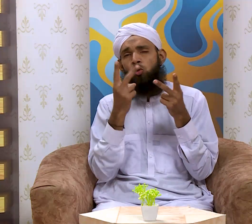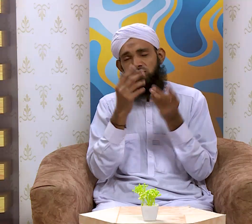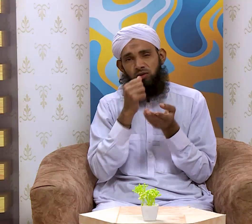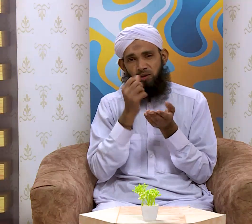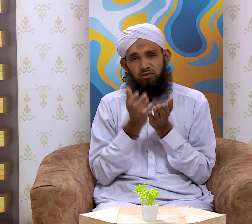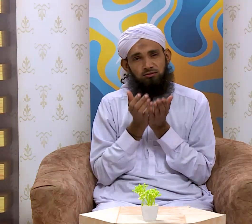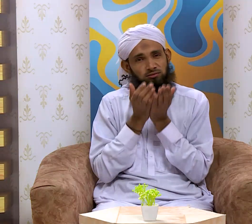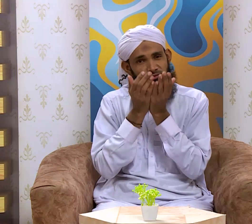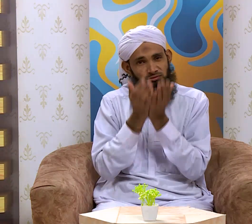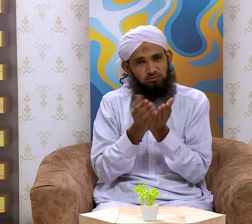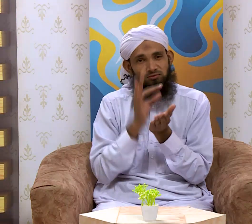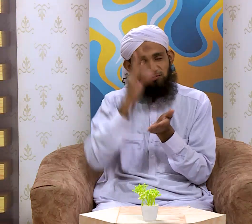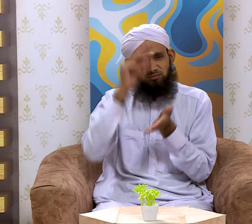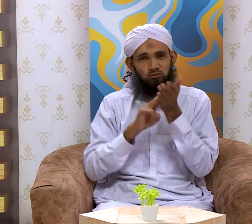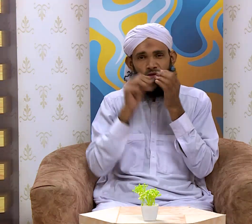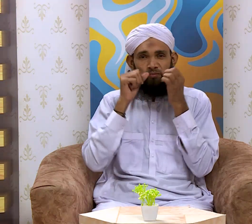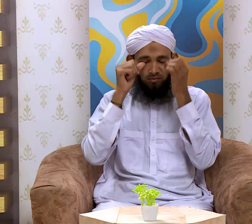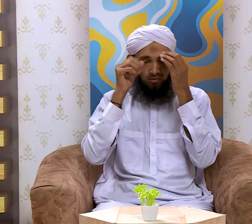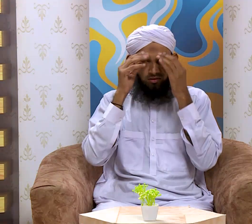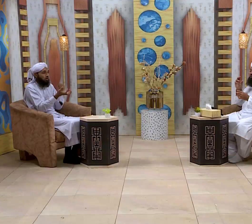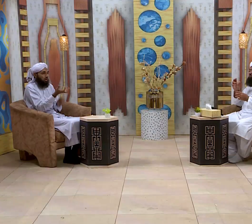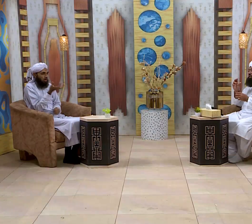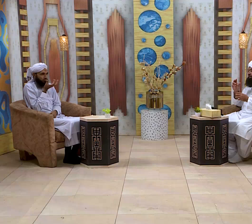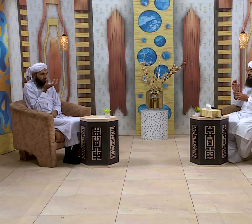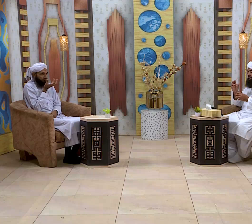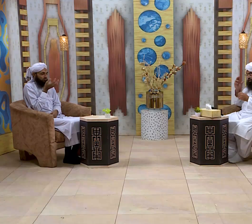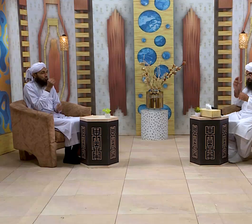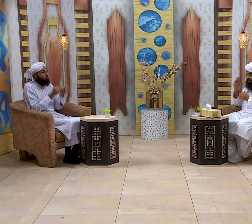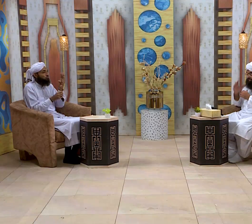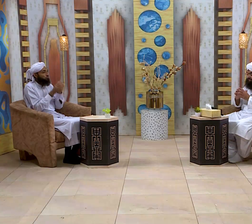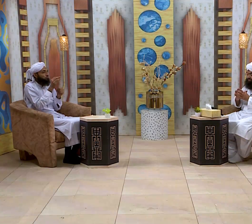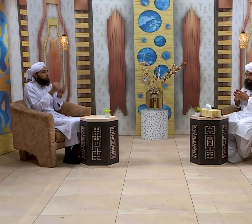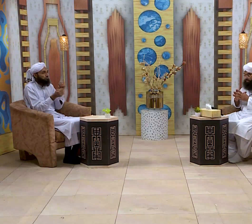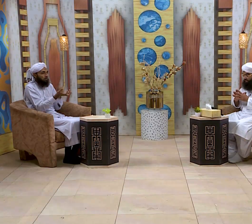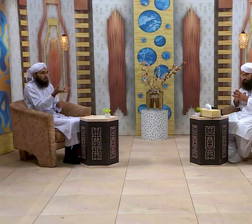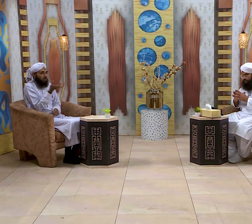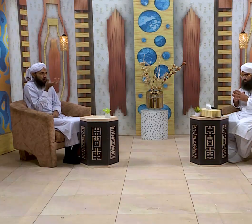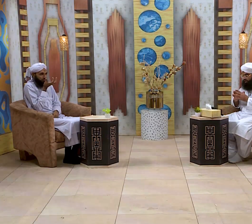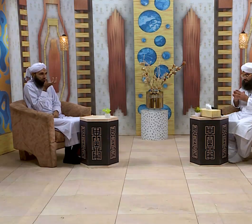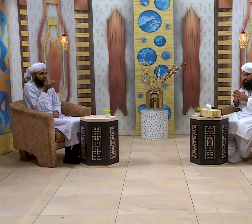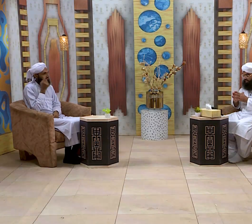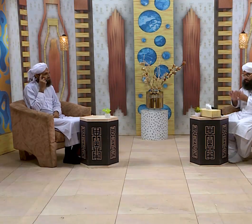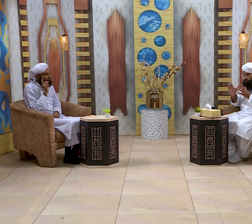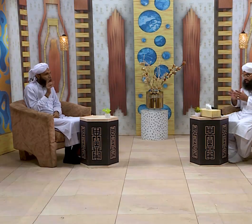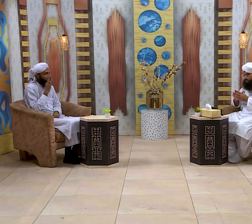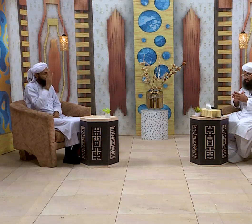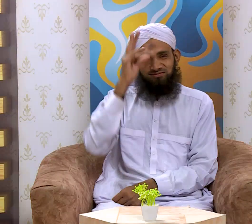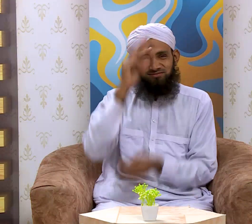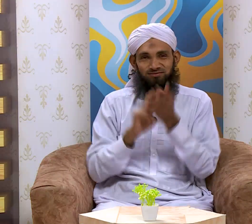وسلم نے دودھ کا پیالہ اٹھا لیا۔ دودھ کا پیالہ نبی کریم صلی اللہ علیہ وآلہ وصحبہ وسلم نے اٹھا لیا۔ یہ دیکھ